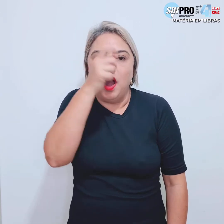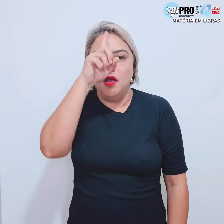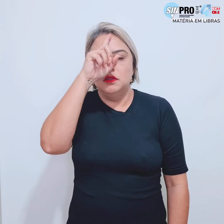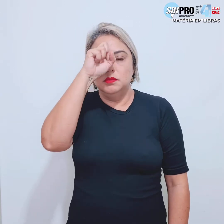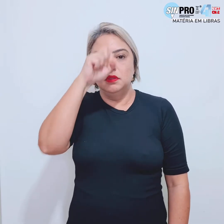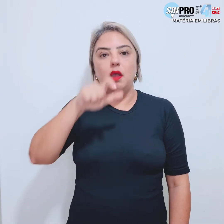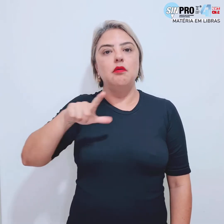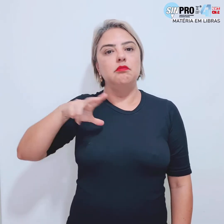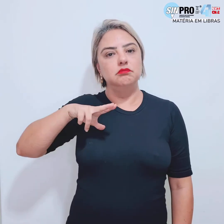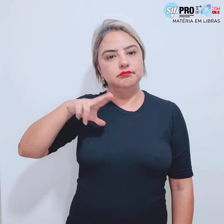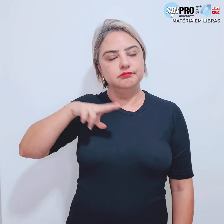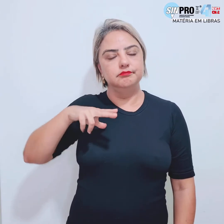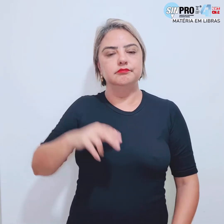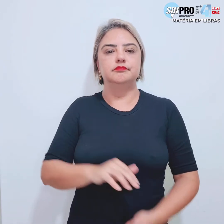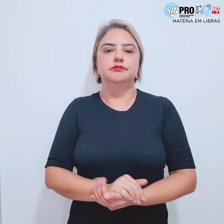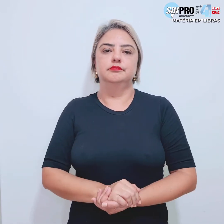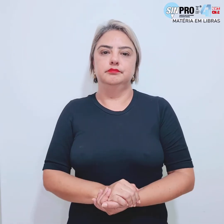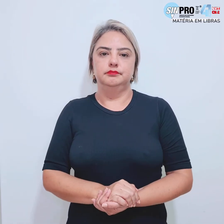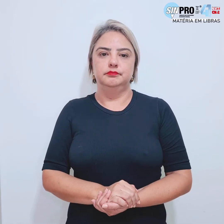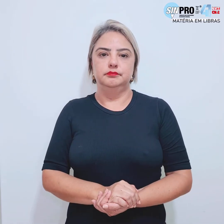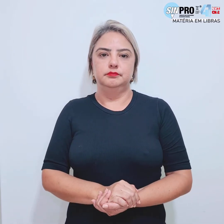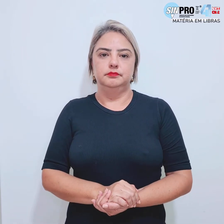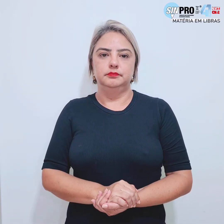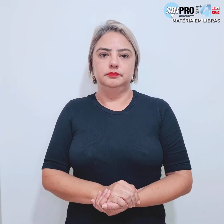99,05% dos leitos de UTI.